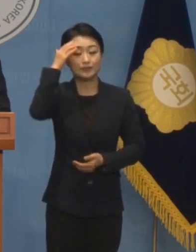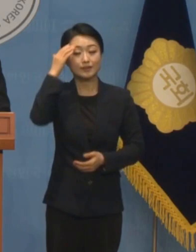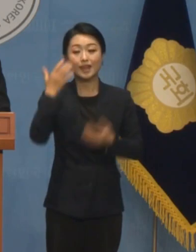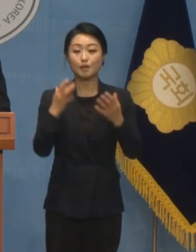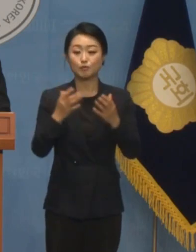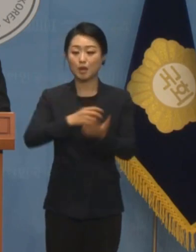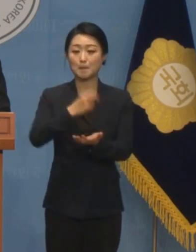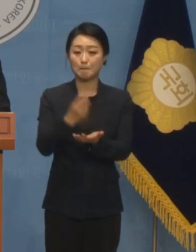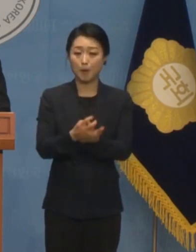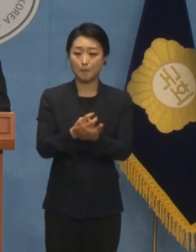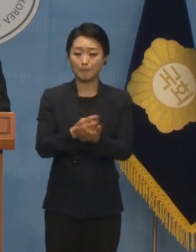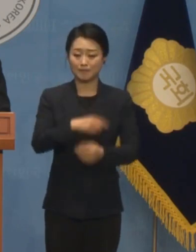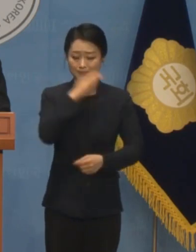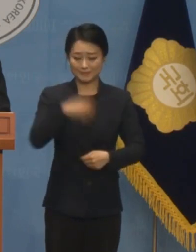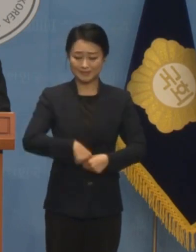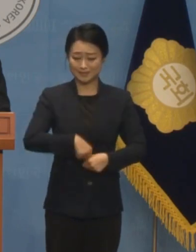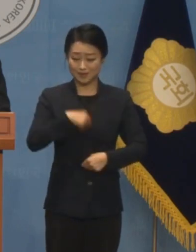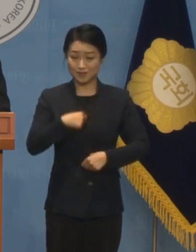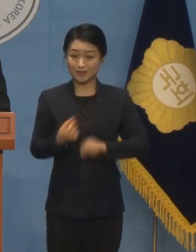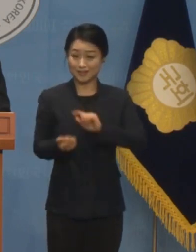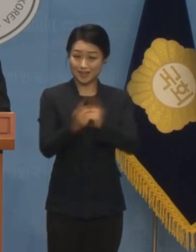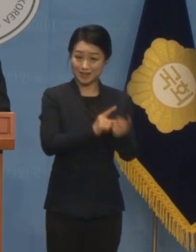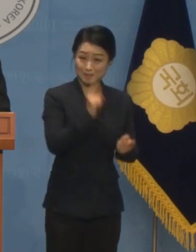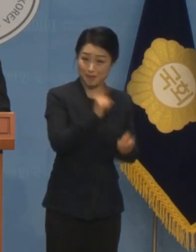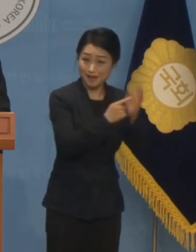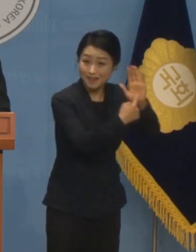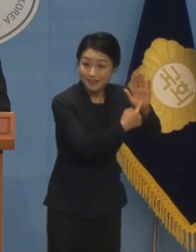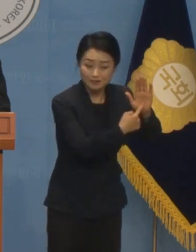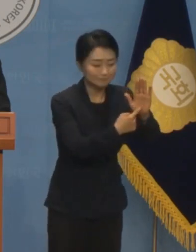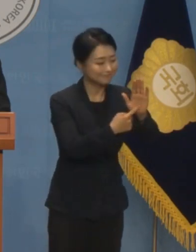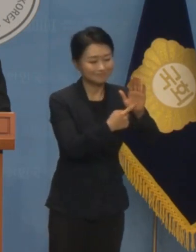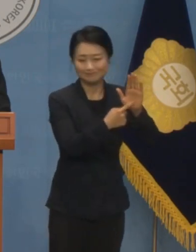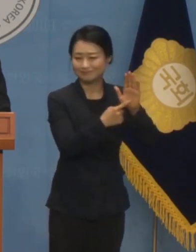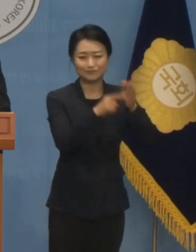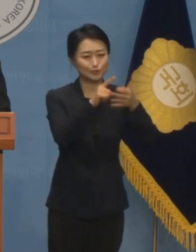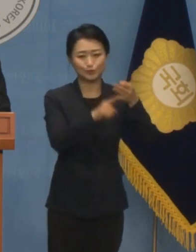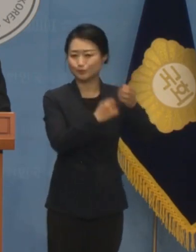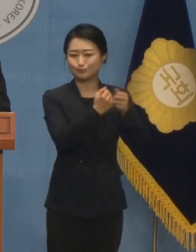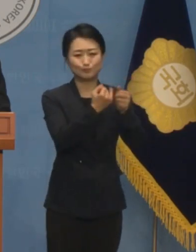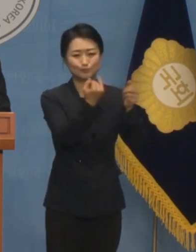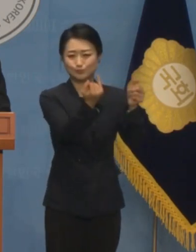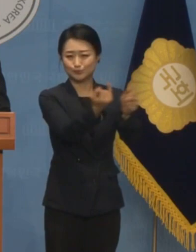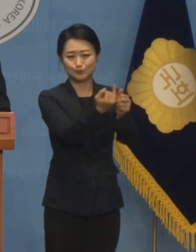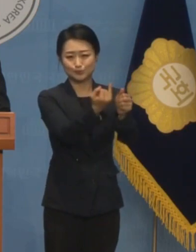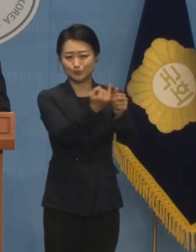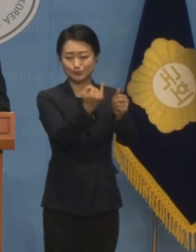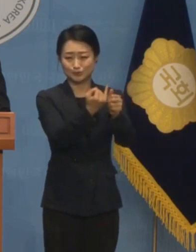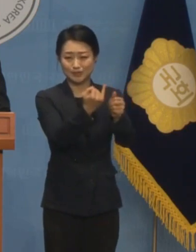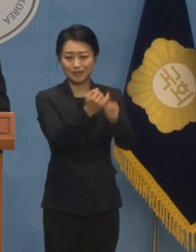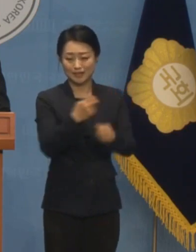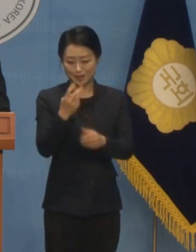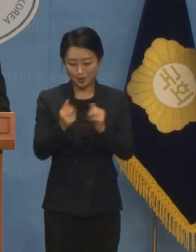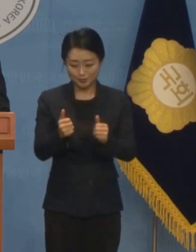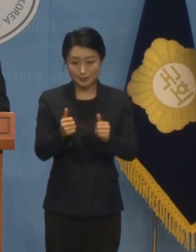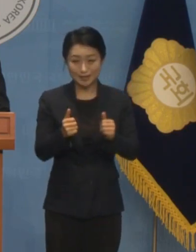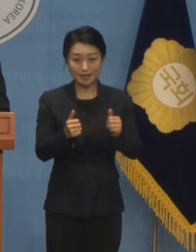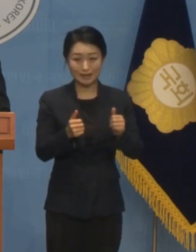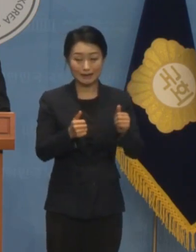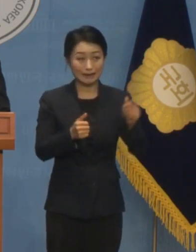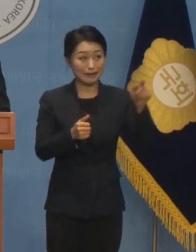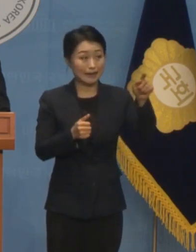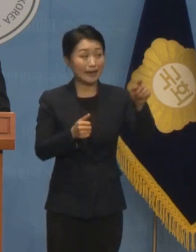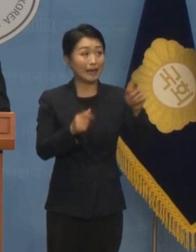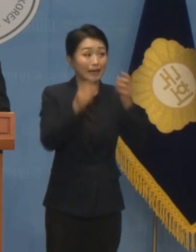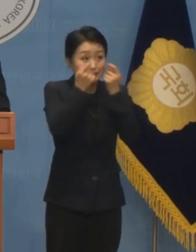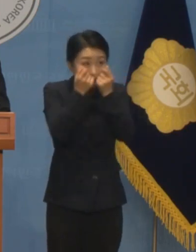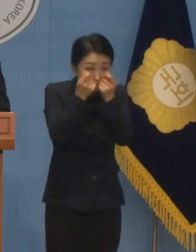대한민국의 법과 정의를 대변한다면서 윤석열 대통령과 김건희 여사의 수사농단에 노란한 정치검찰 역시